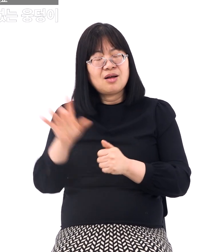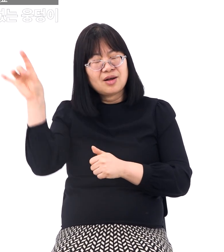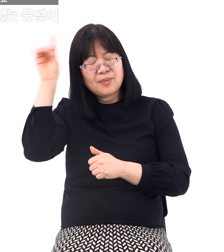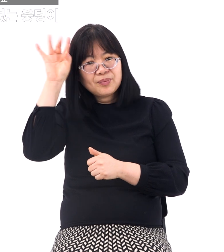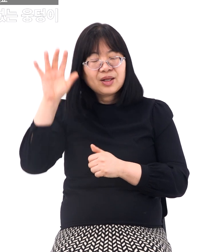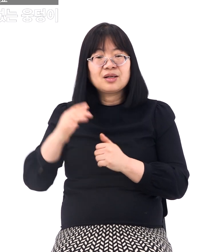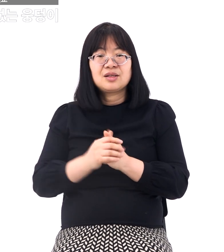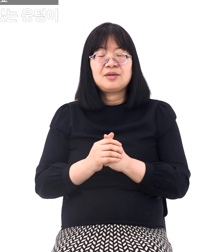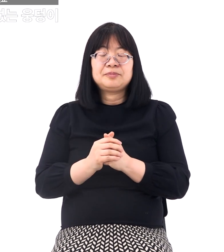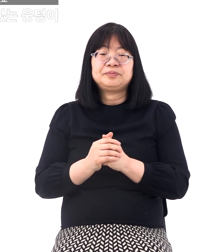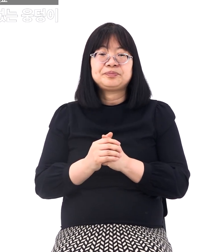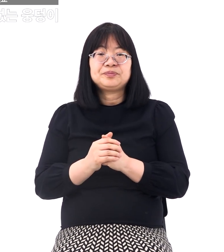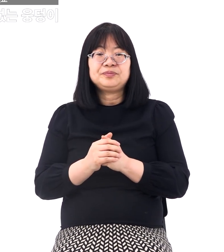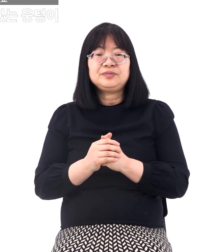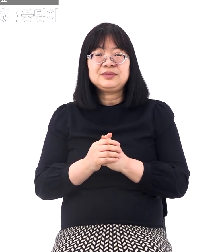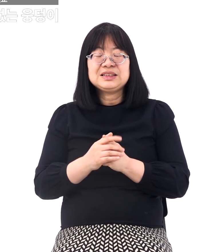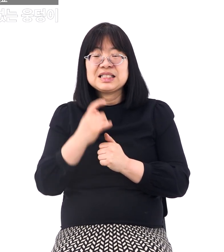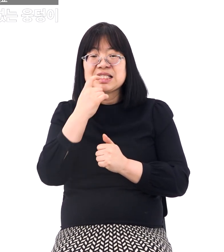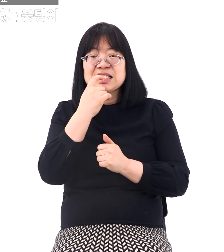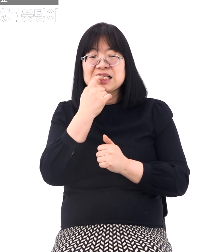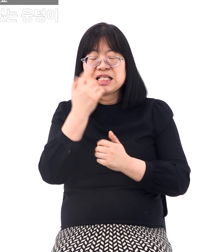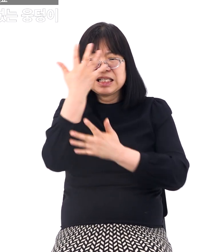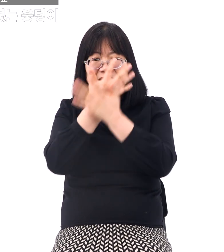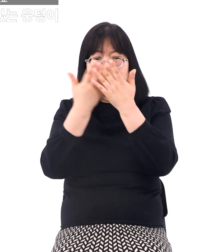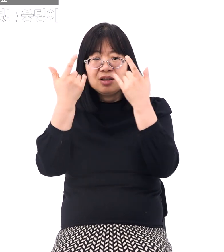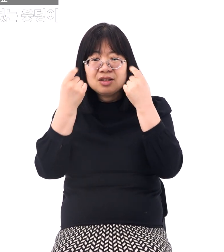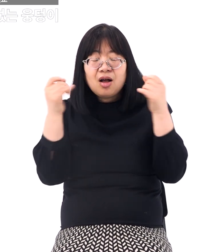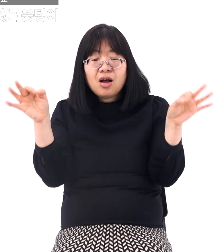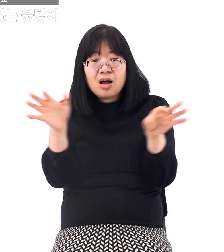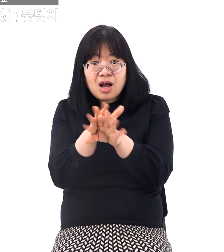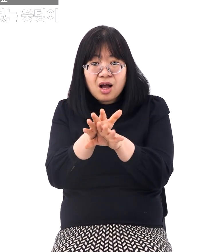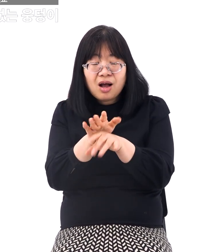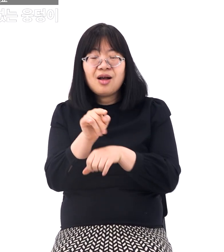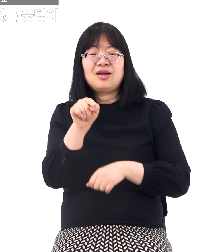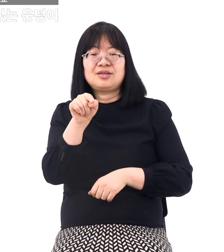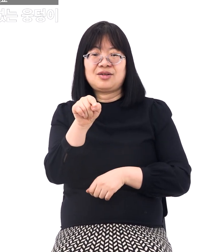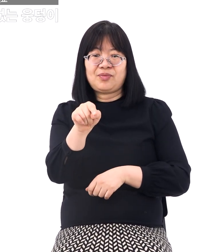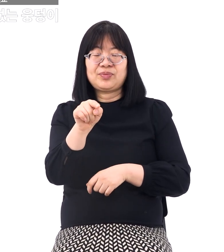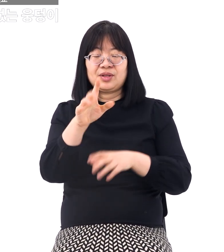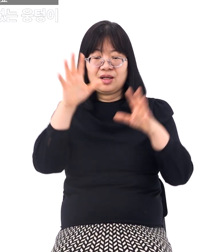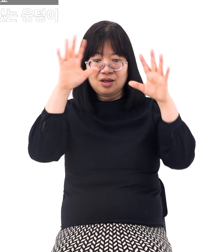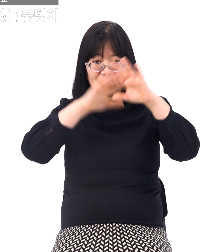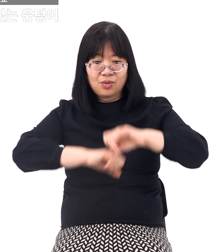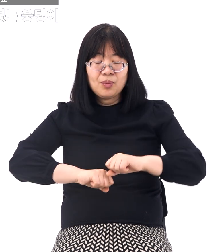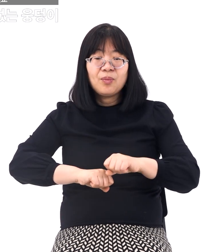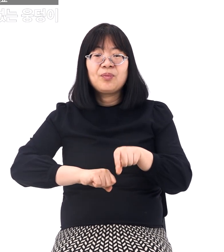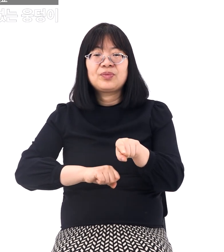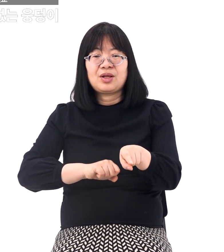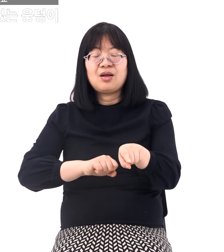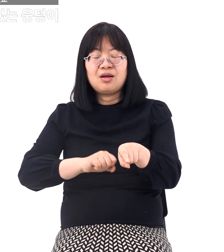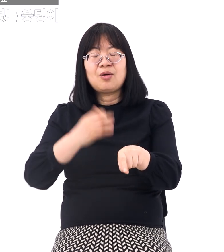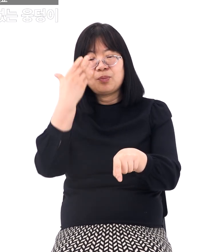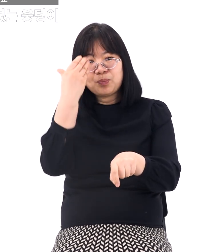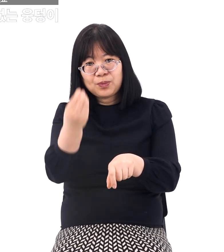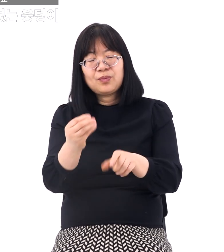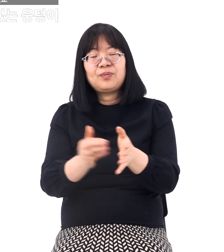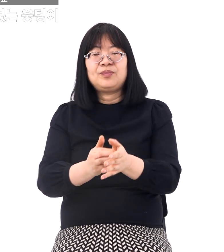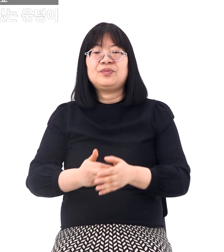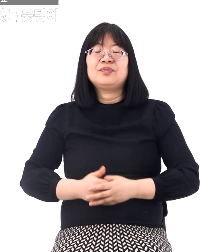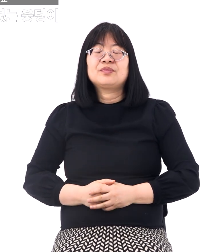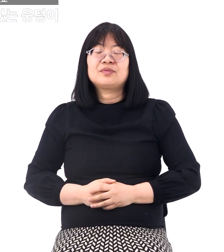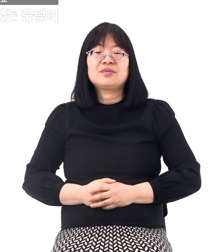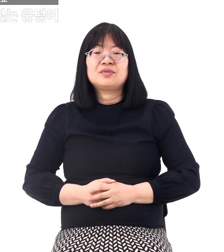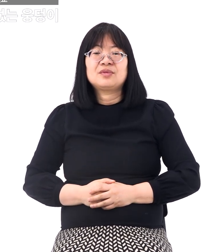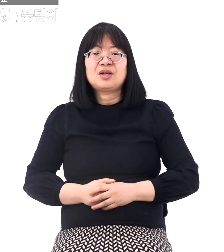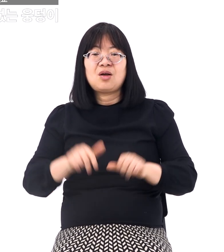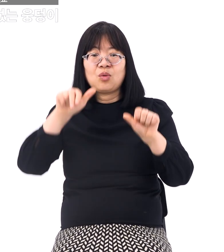하루아침에 눈앞에서 안개와 같이 사라지는 것을, 소멸되는 것을 보게 될 것이다. 자,